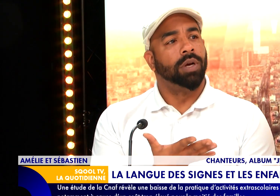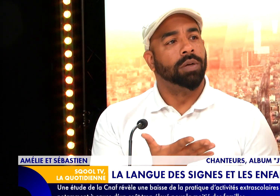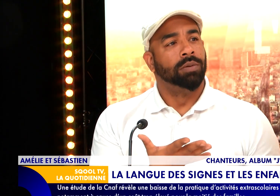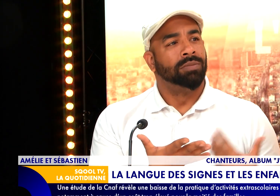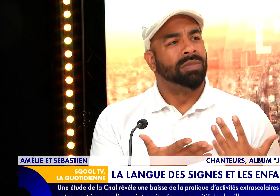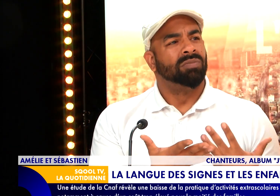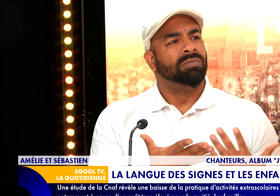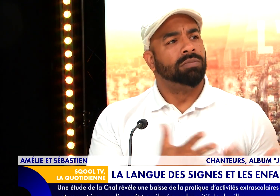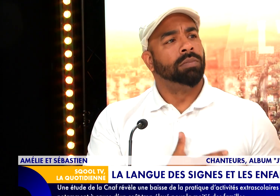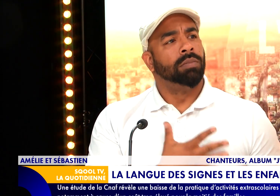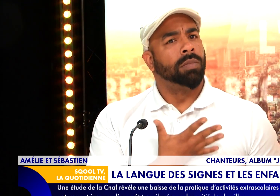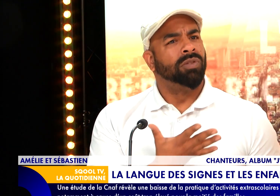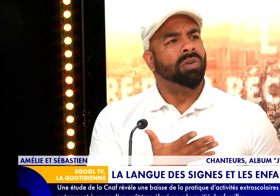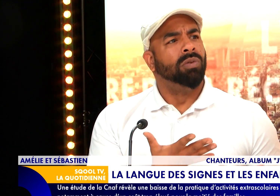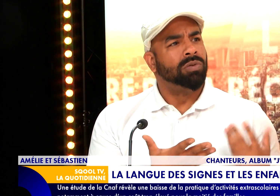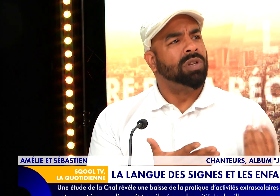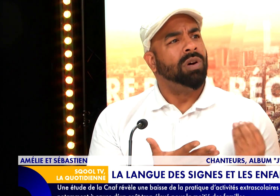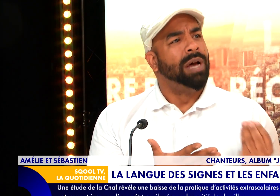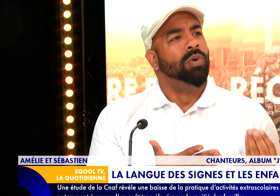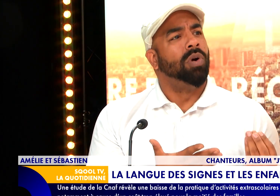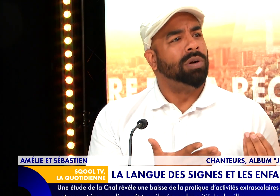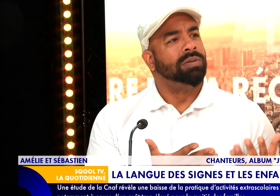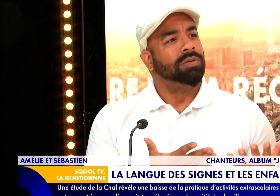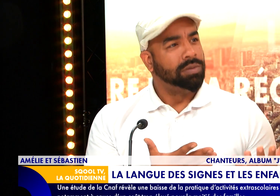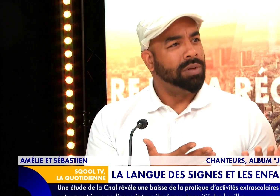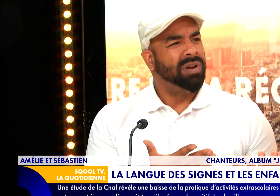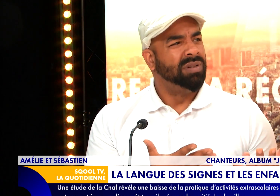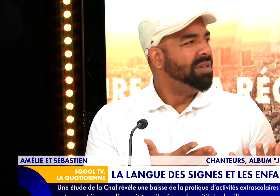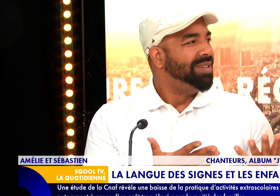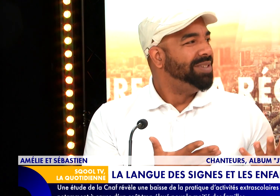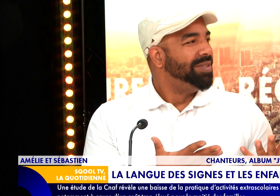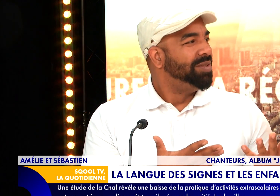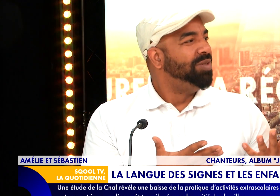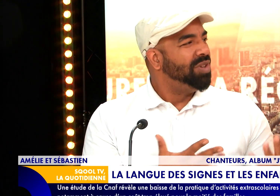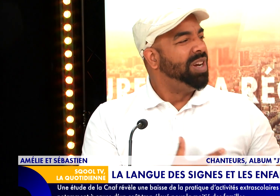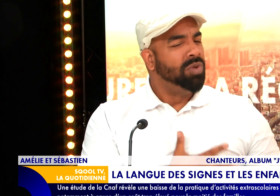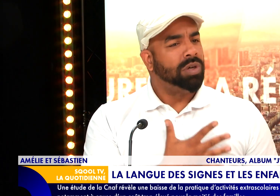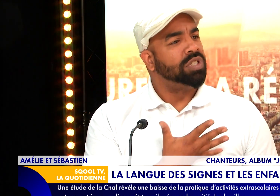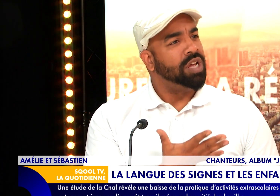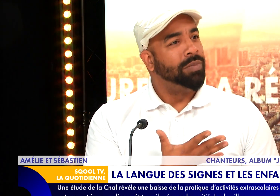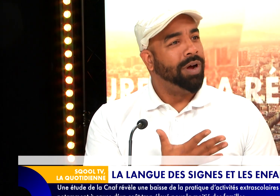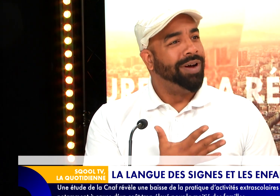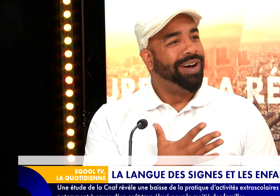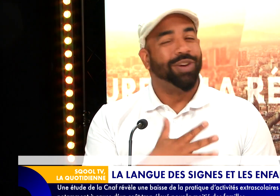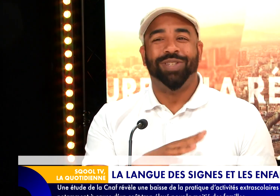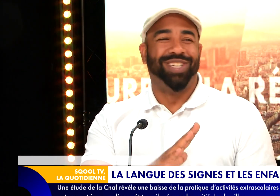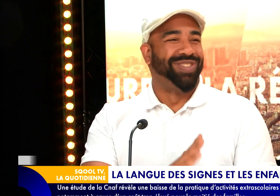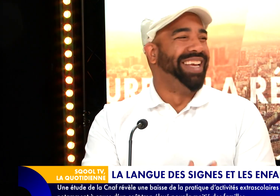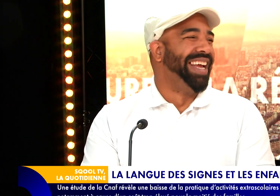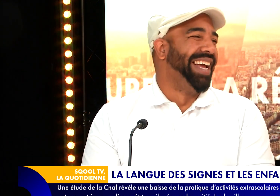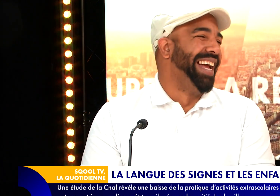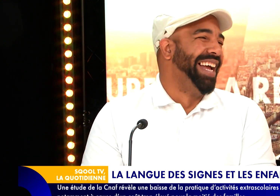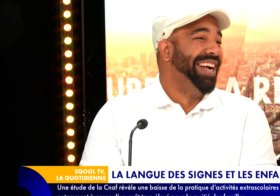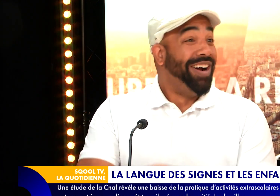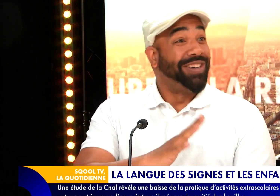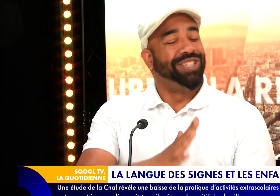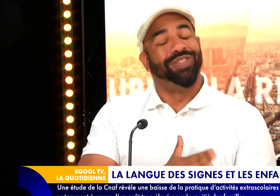ça, est-ce qu'on sent l'amour? Mais c'est un amour un peu grave, là. Tu sens l'amour? J'aime. Elle le sent? Vous le sentez? Si je fais, si je